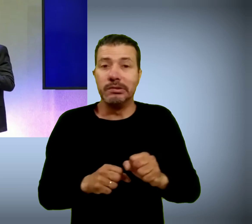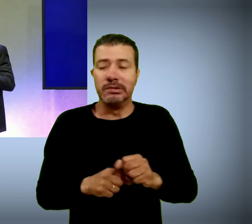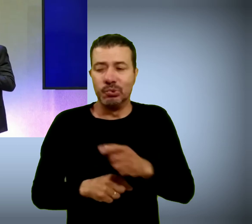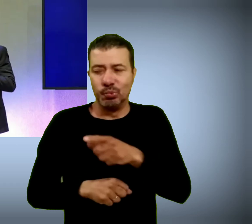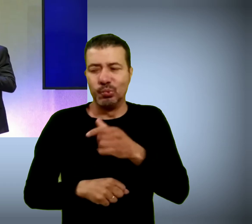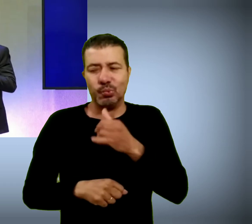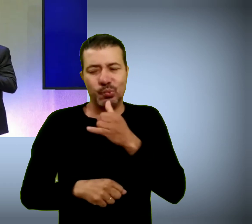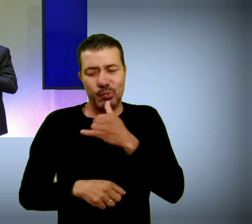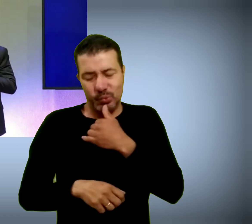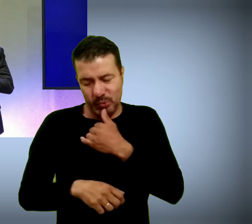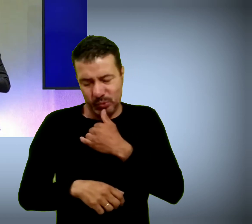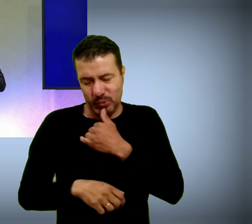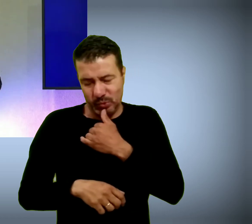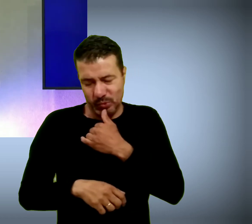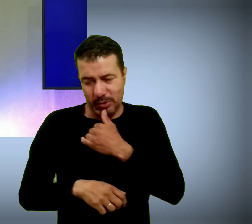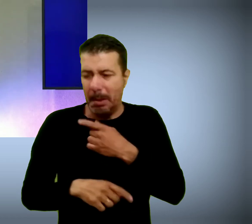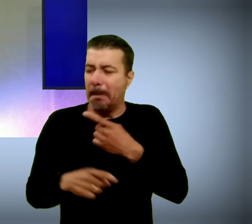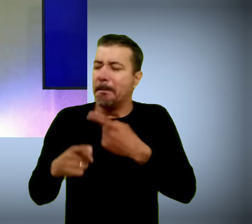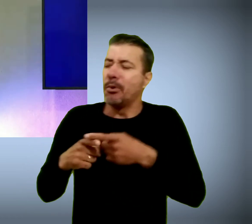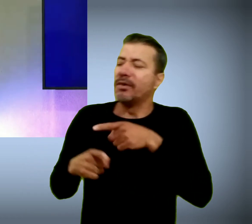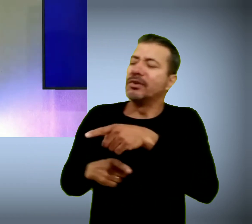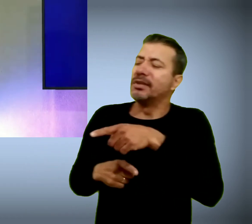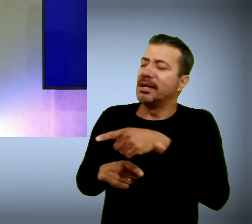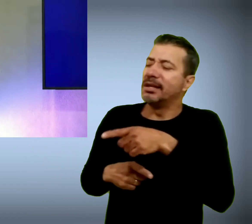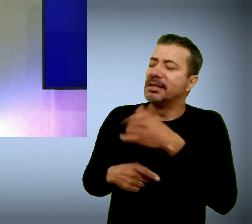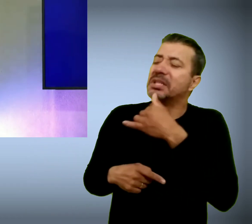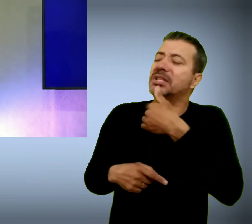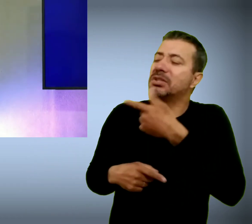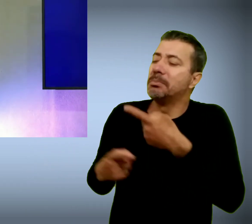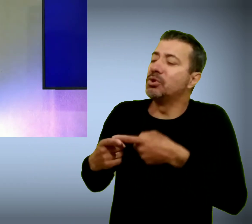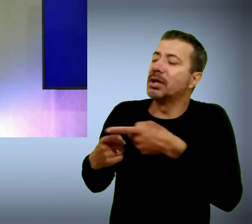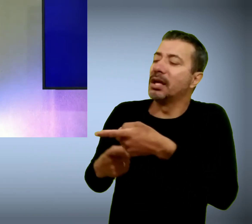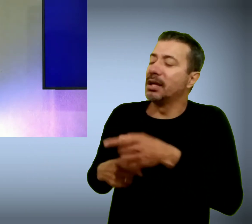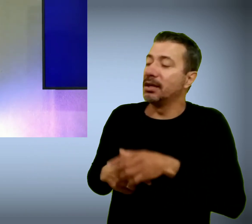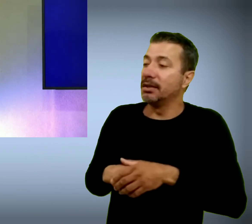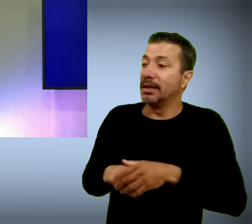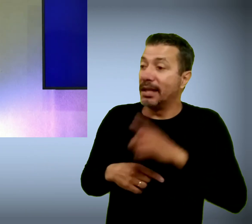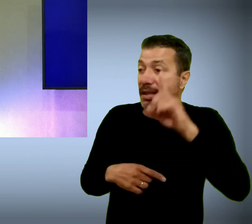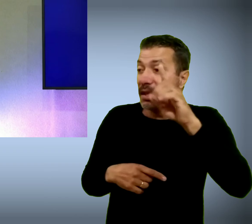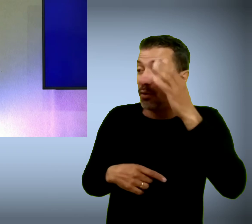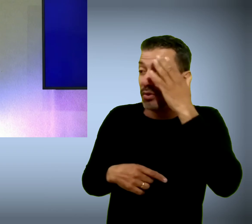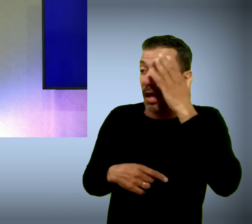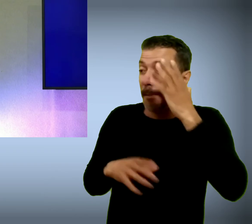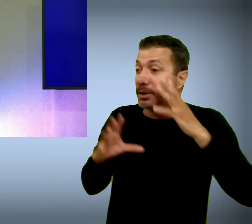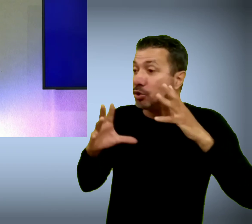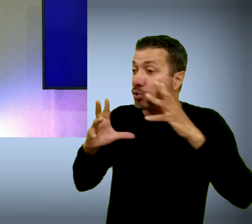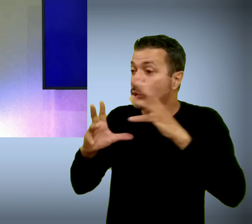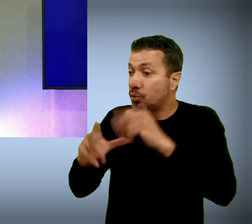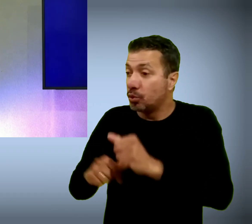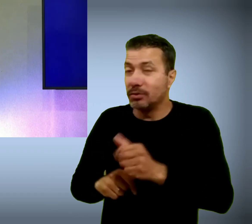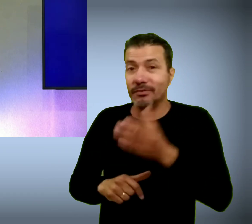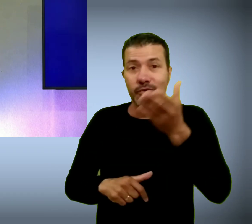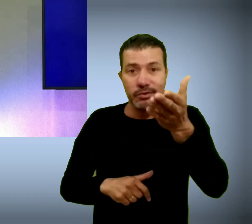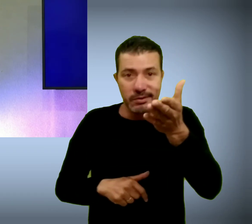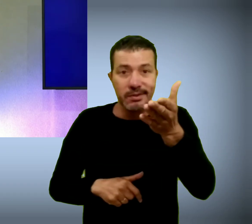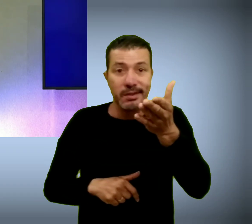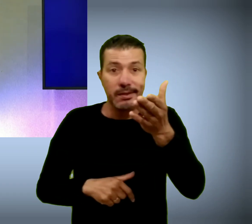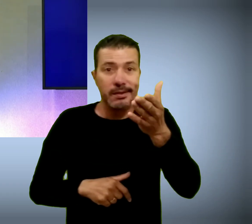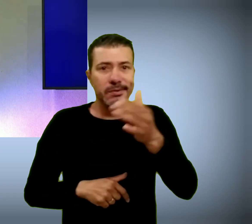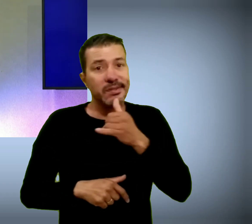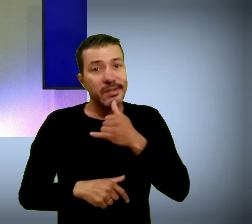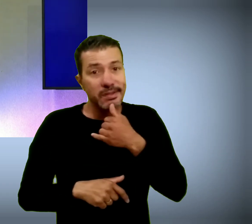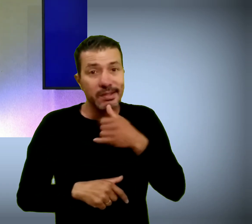ficou triste. E Deus falou para ele: por que você está triste? Porque Deus sabe tudo, gente. Deus sabe quando você está